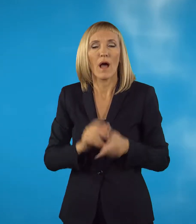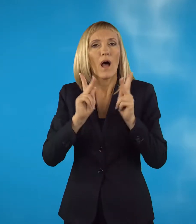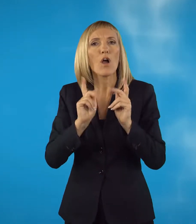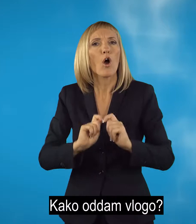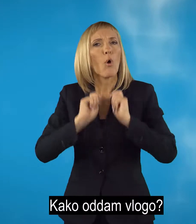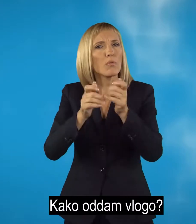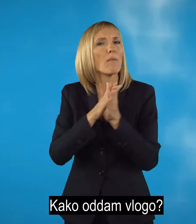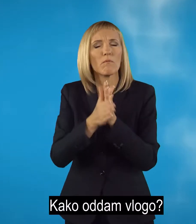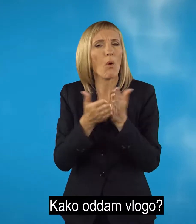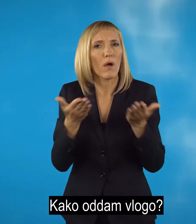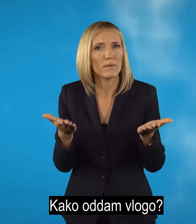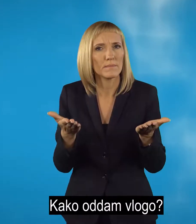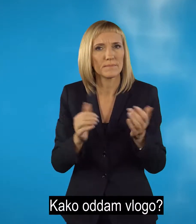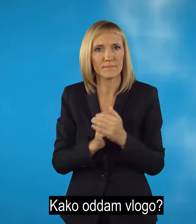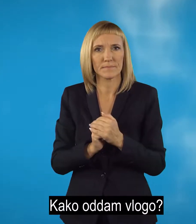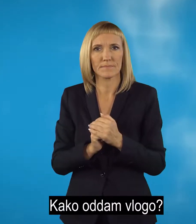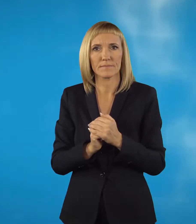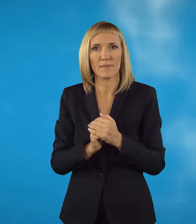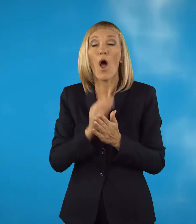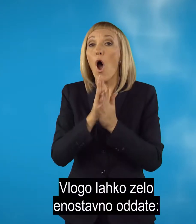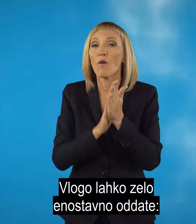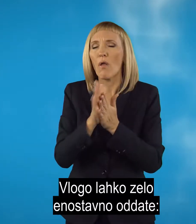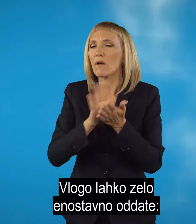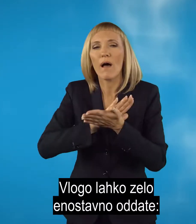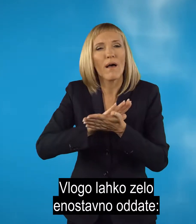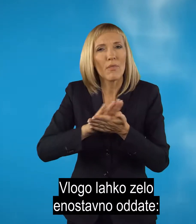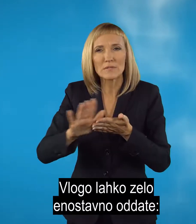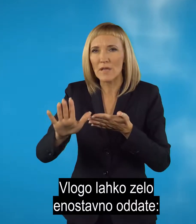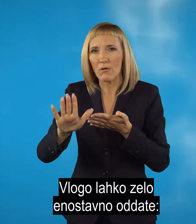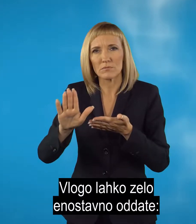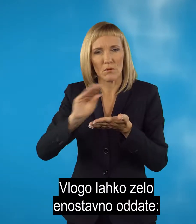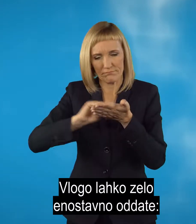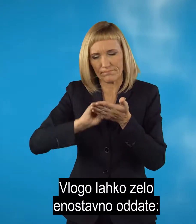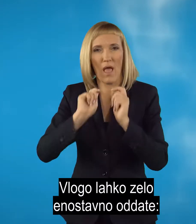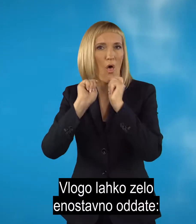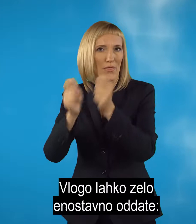Kako oddam vlogo? Vlogo lahko zelo enostavno oddate.